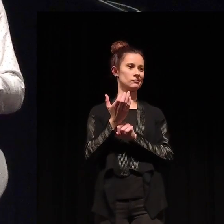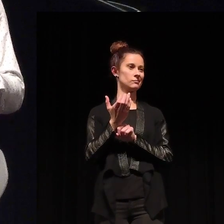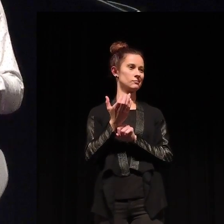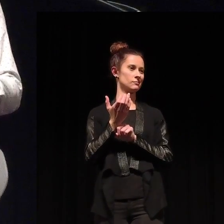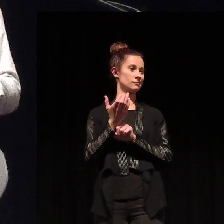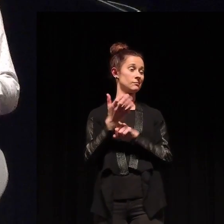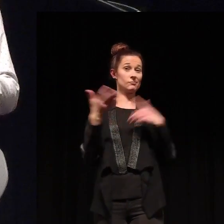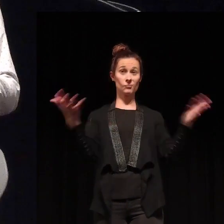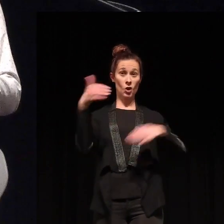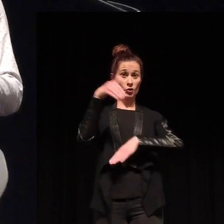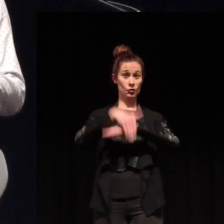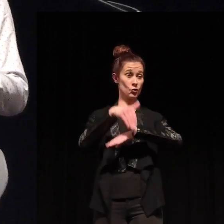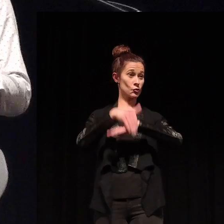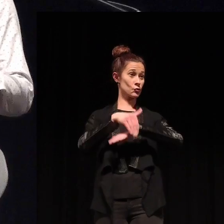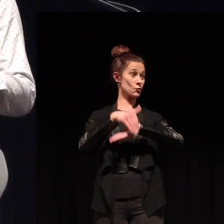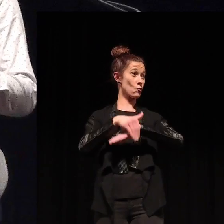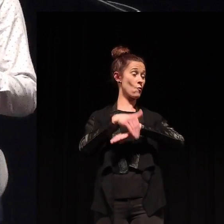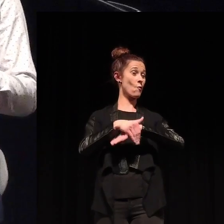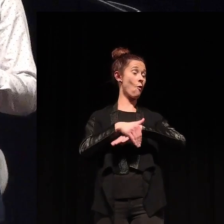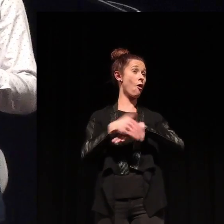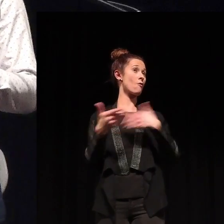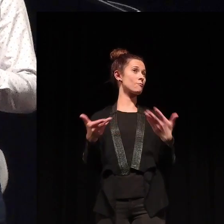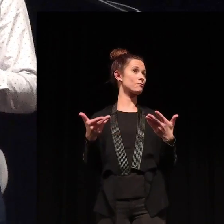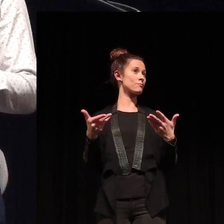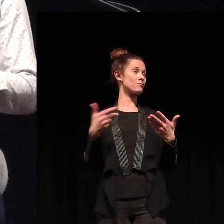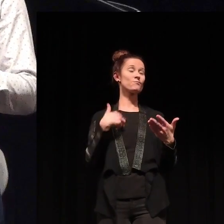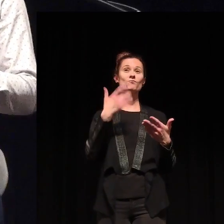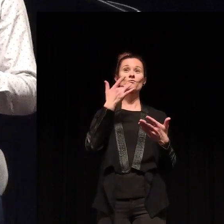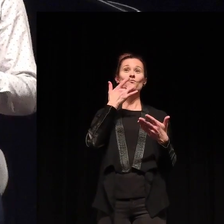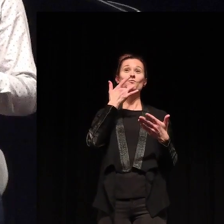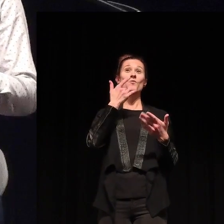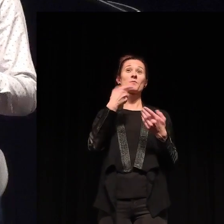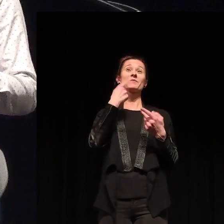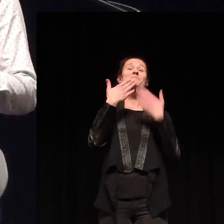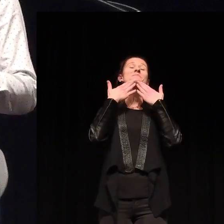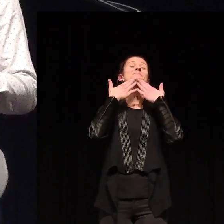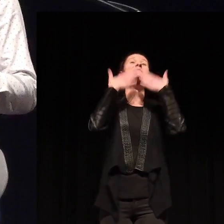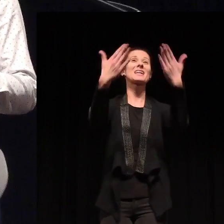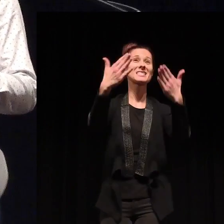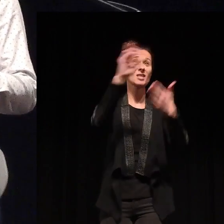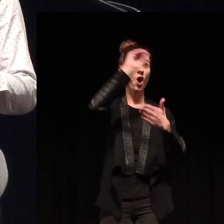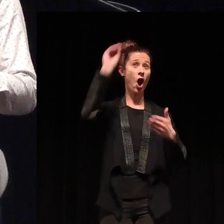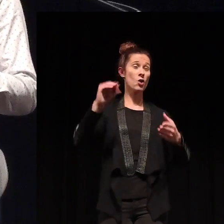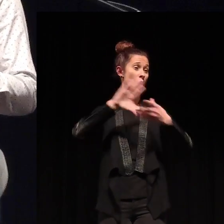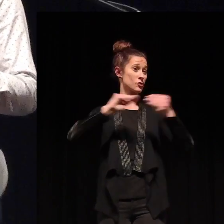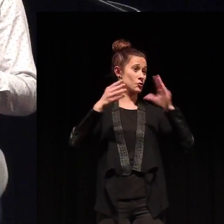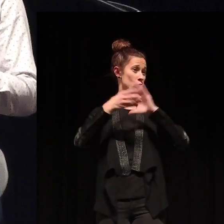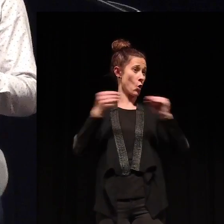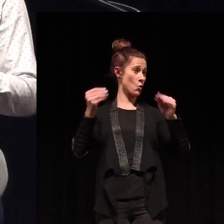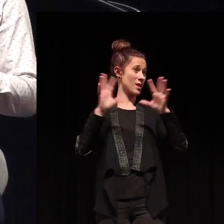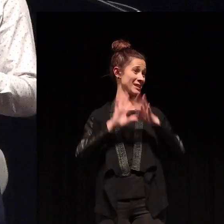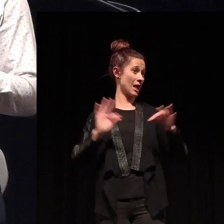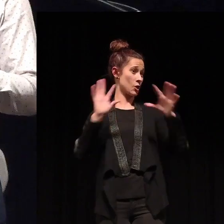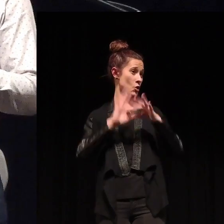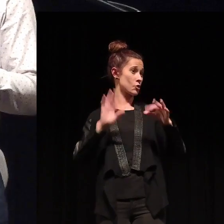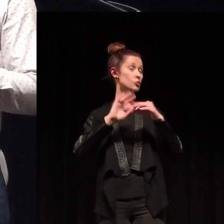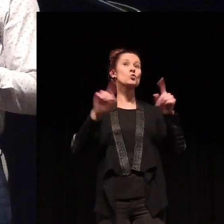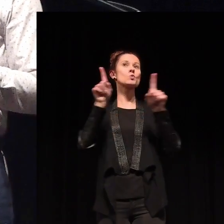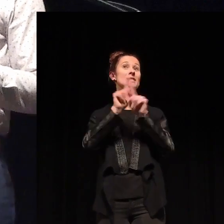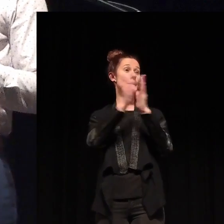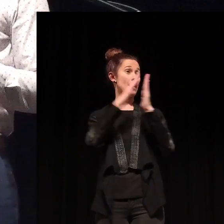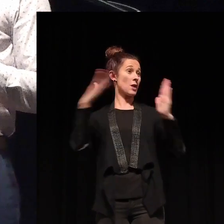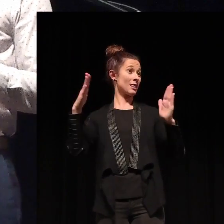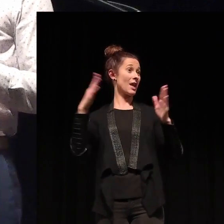Donc, ce soir, on remercie du fond du cœur Ottawa Storytellers et la Bibliothèque publique d'Ottawa de